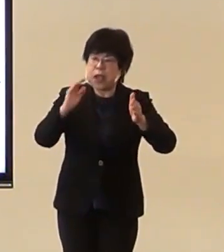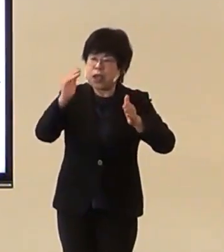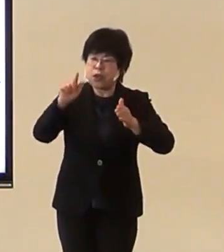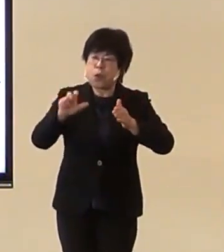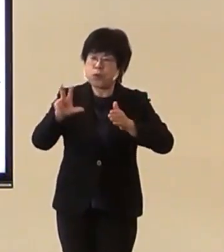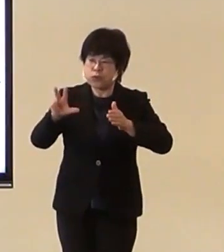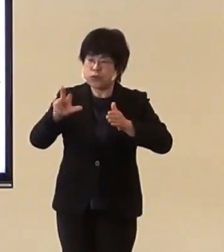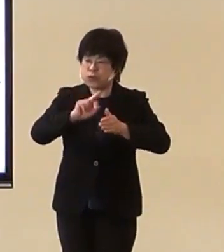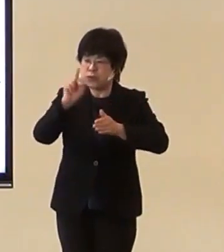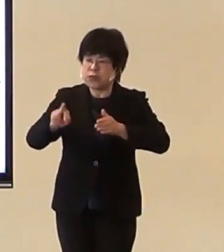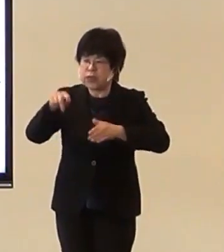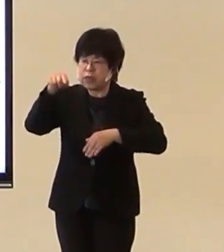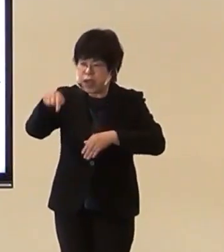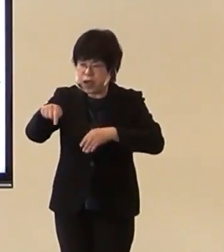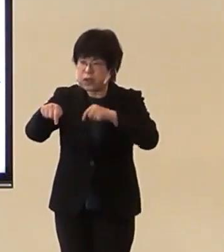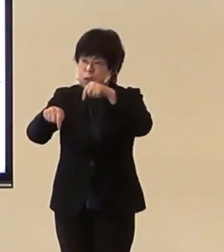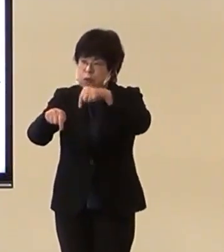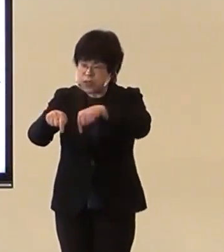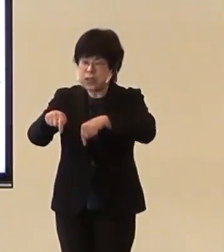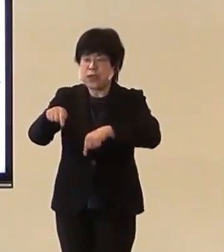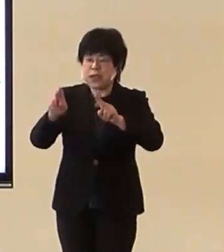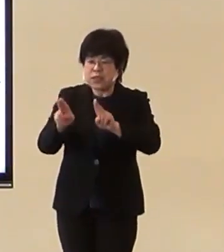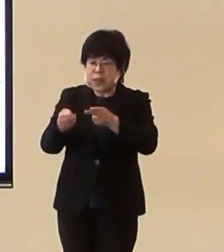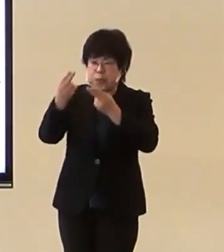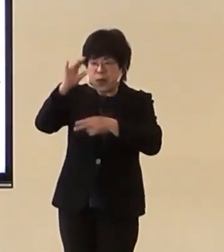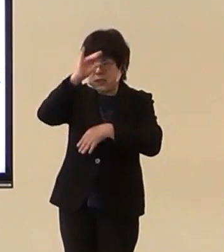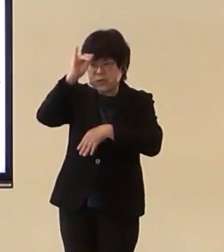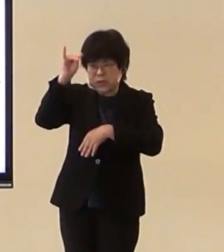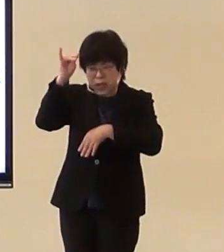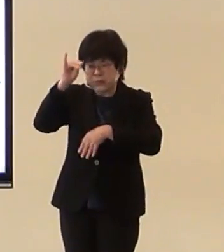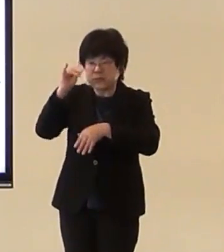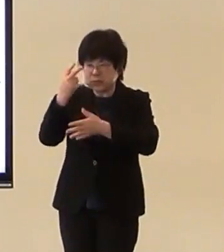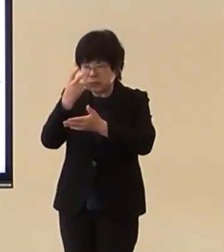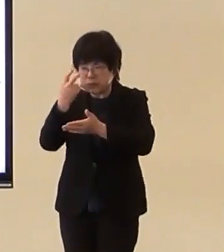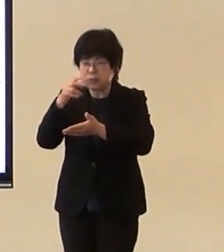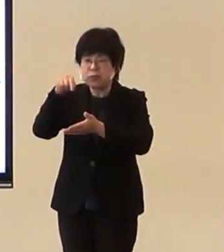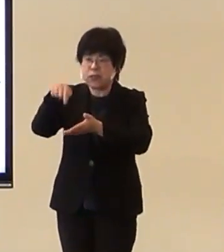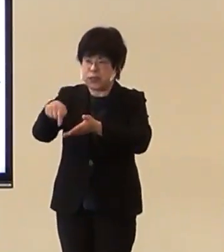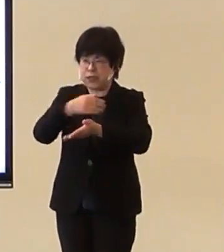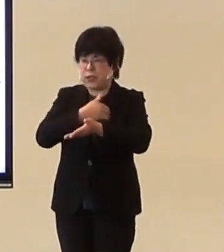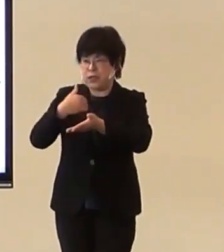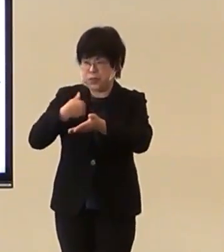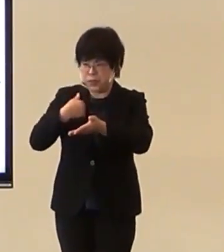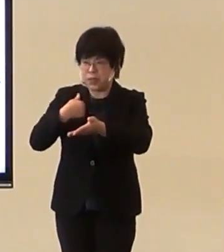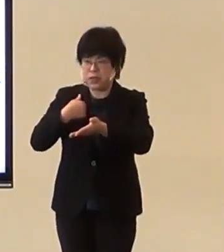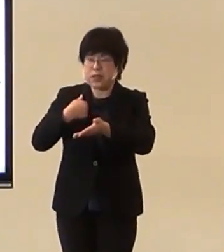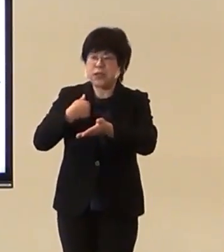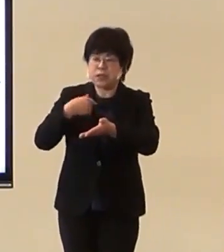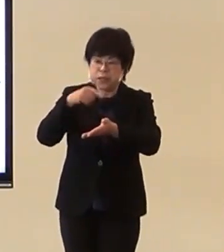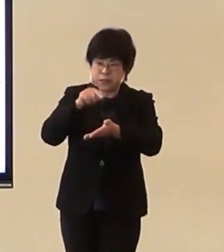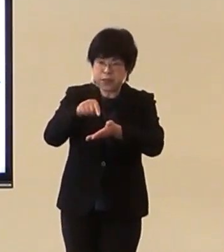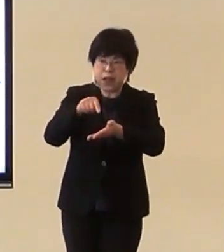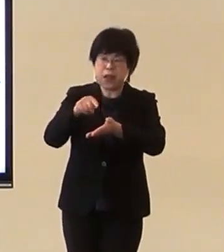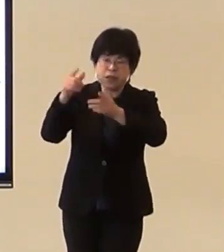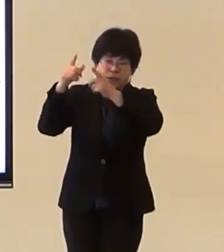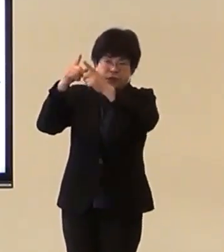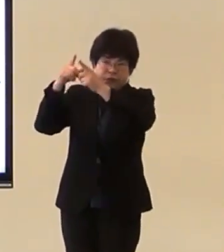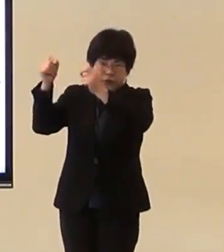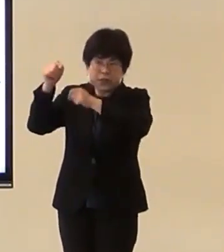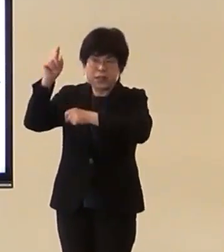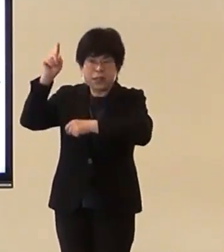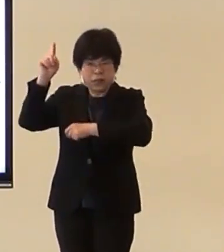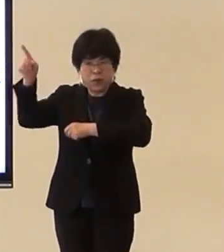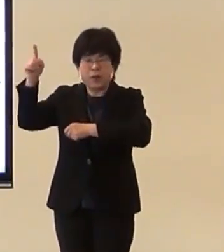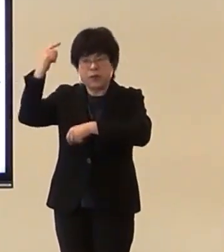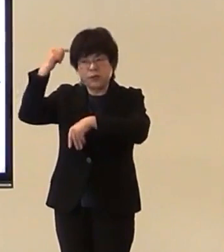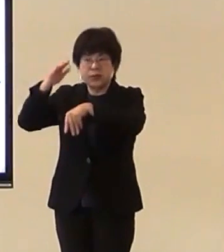る、あるいは私ども要望しておりますけれども、国や県でもそういった段階に応じてのコールセンターを作ることでですね、それ